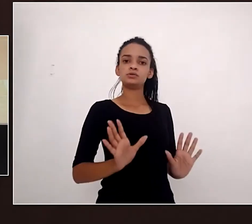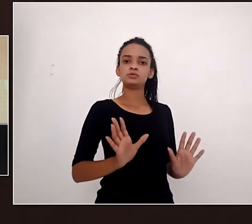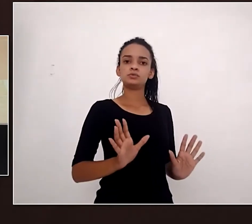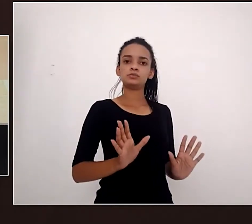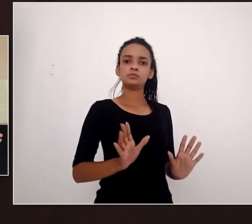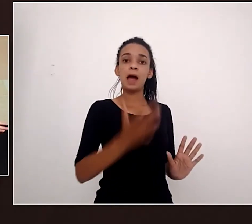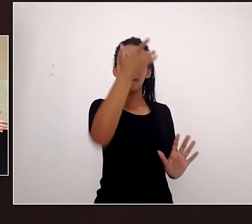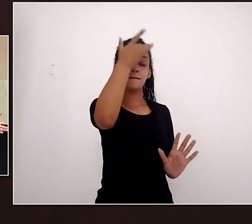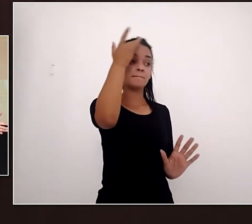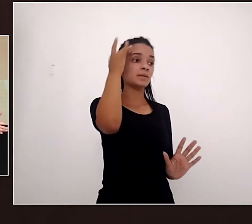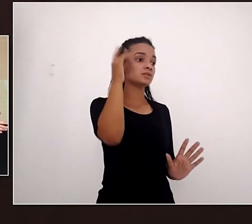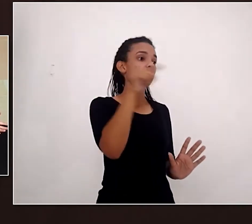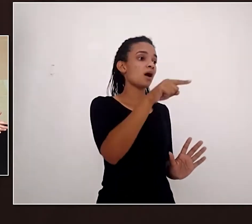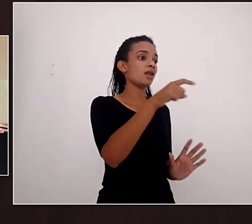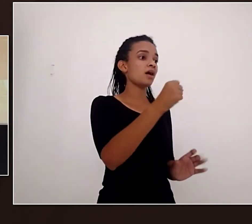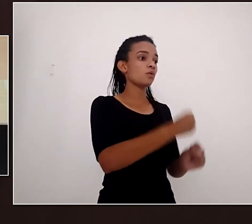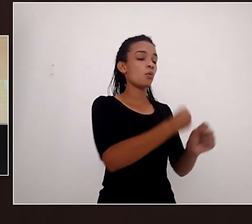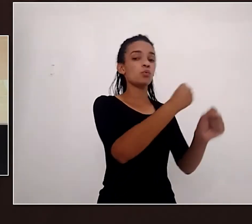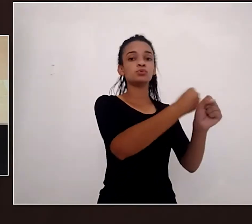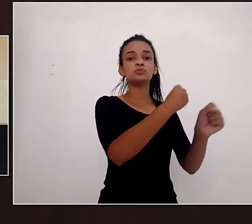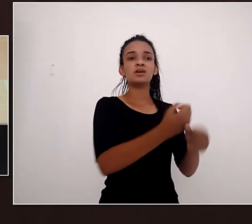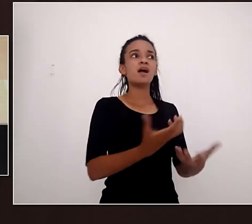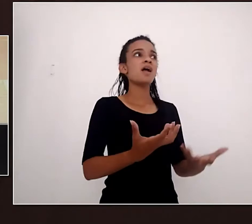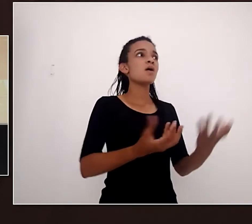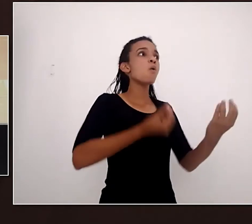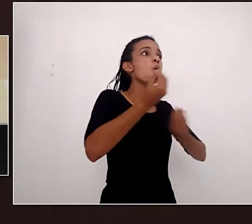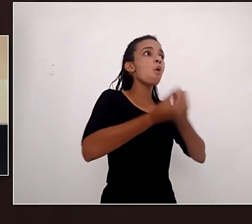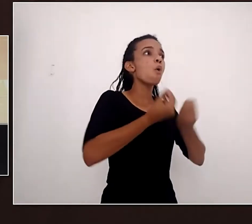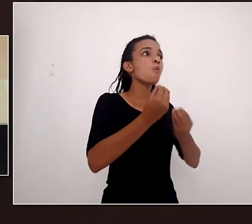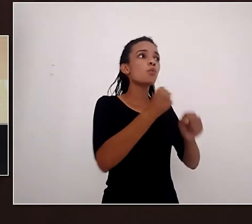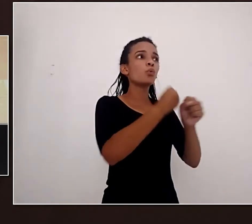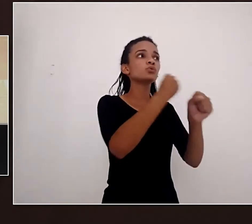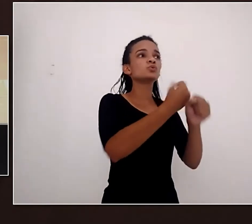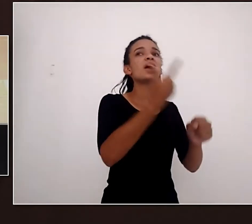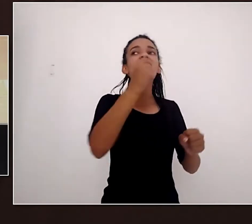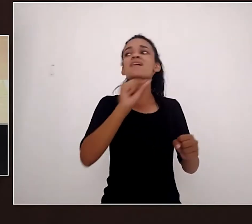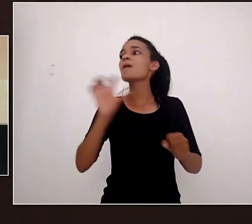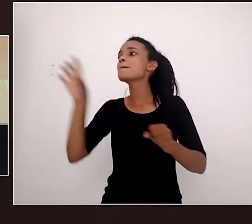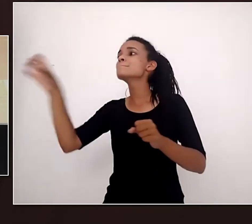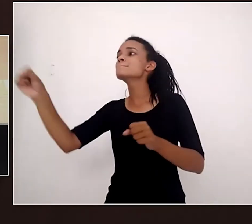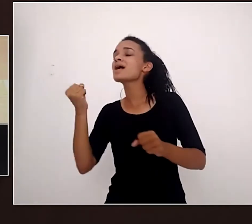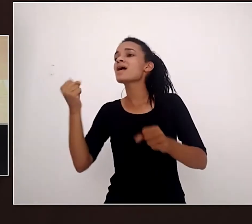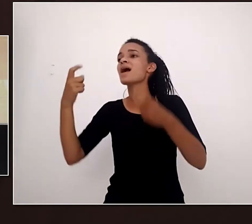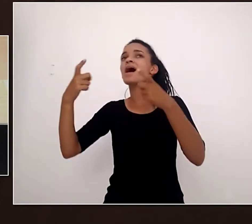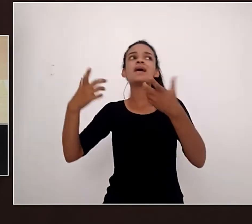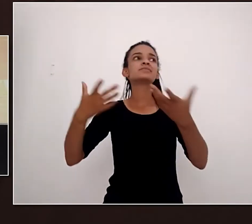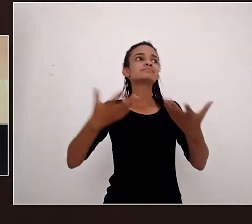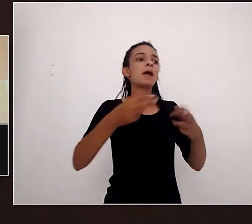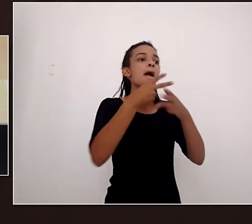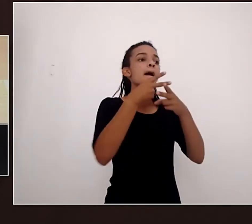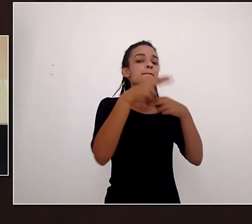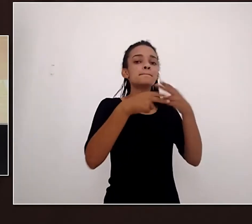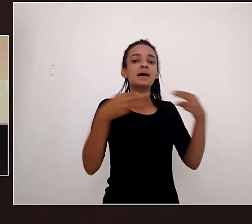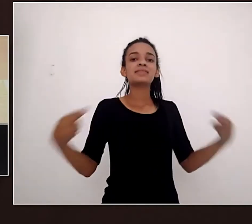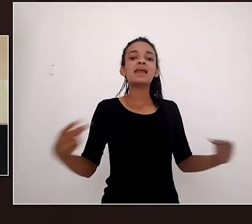irmãos? Onde vai buscar pedra? Quem vai buscar as pedras? Quem vai buscar material de construção? Irmãos, por isso fizeram uma coisa bem